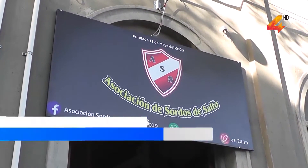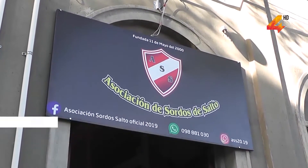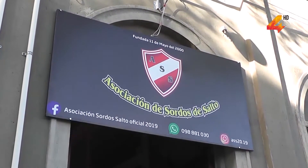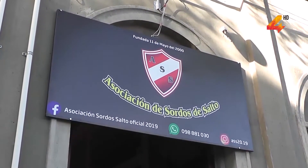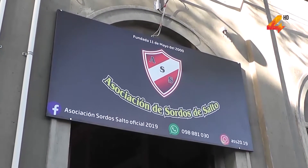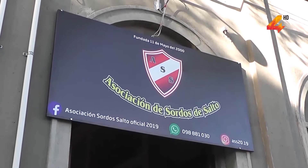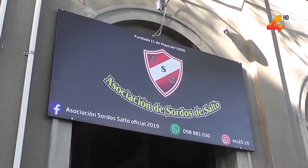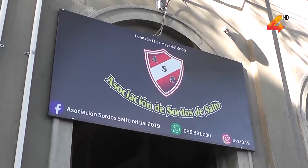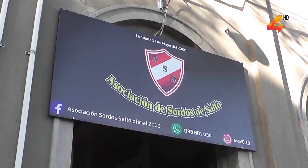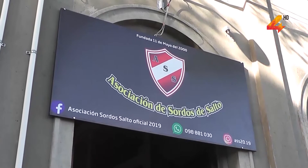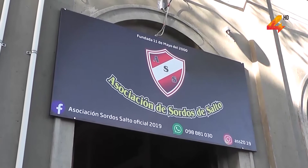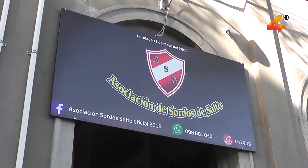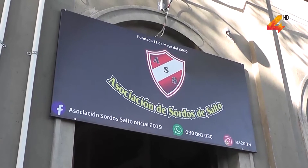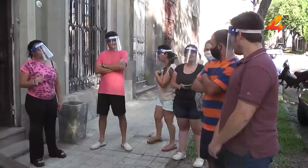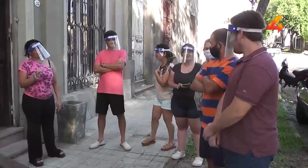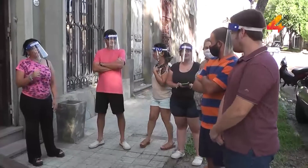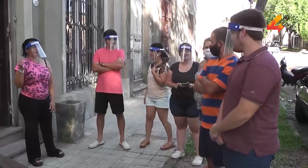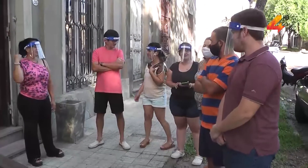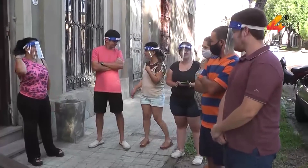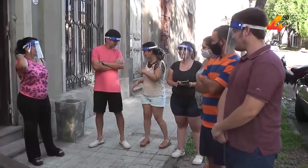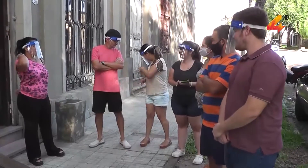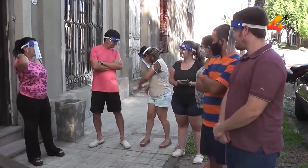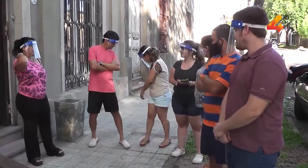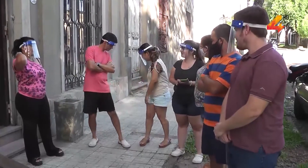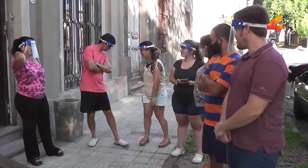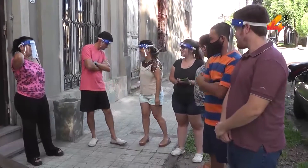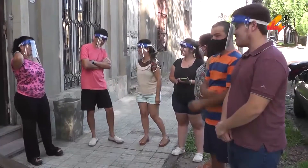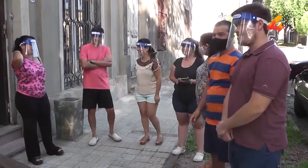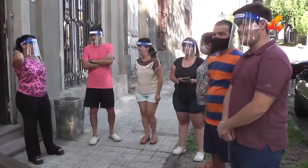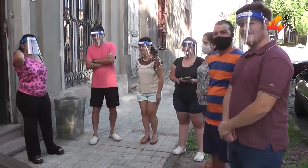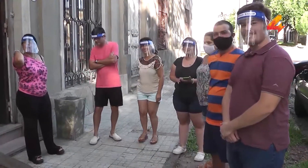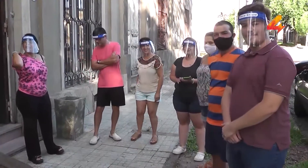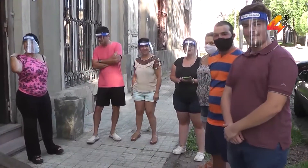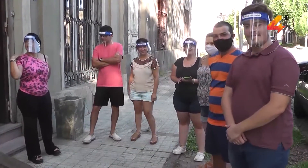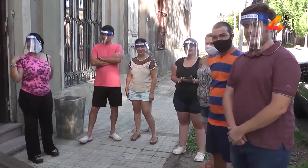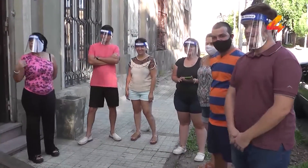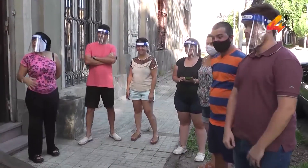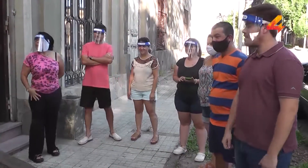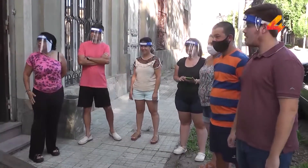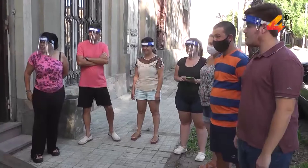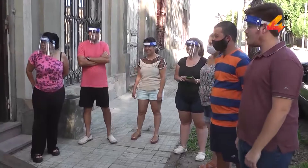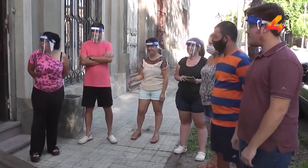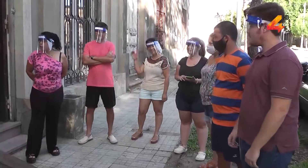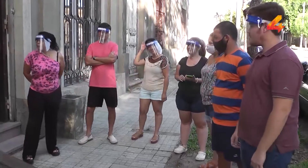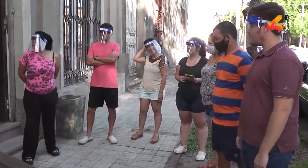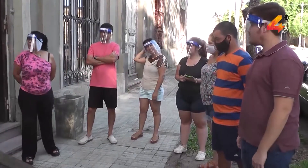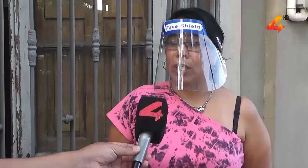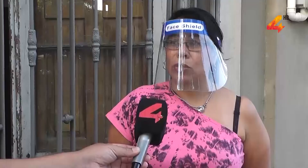la ruptura. Nosotros como esto es préstamo y es una casa histórica, nosotros